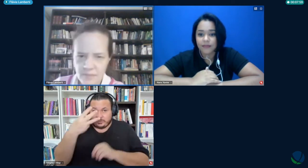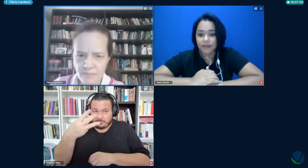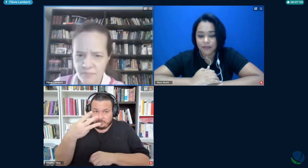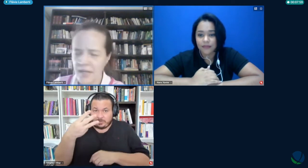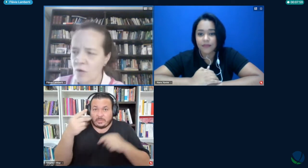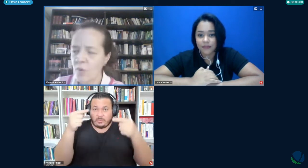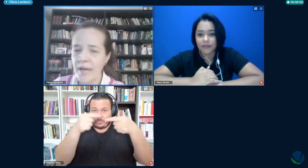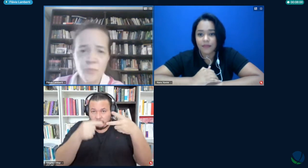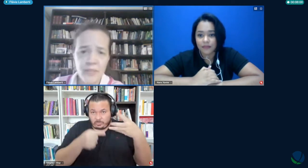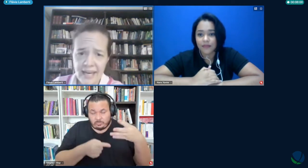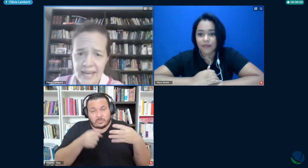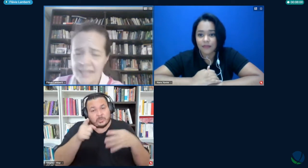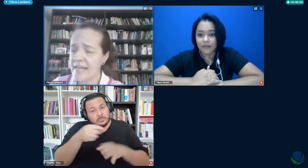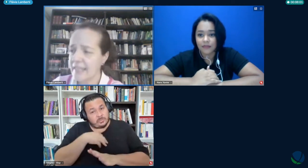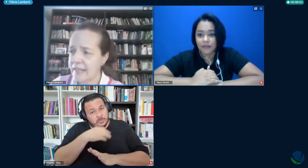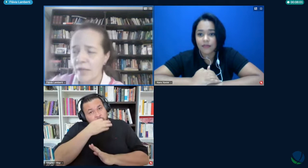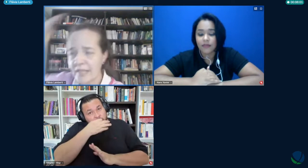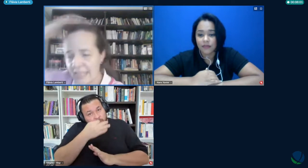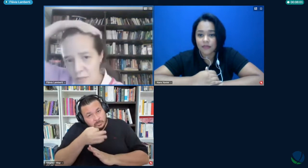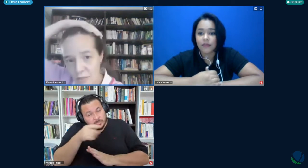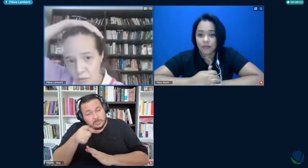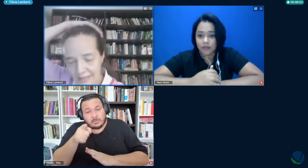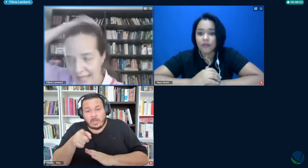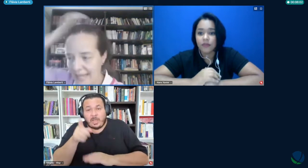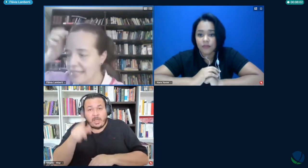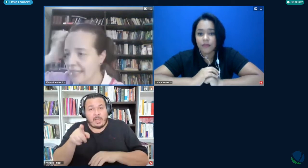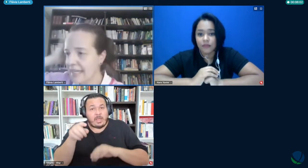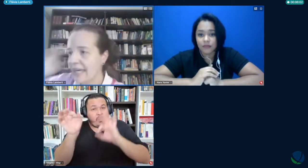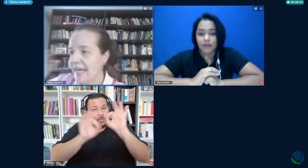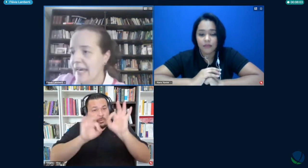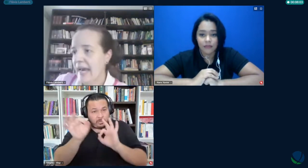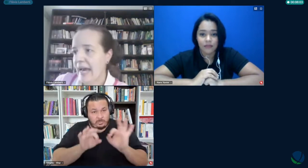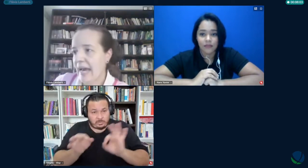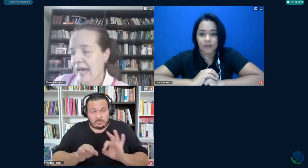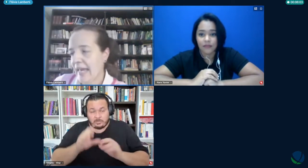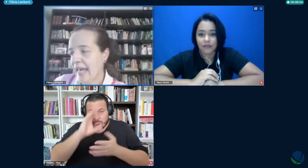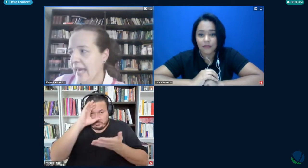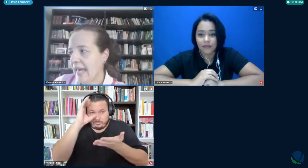né, fique com eles, porque eles aqui organizam a sua tese.